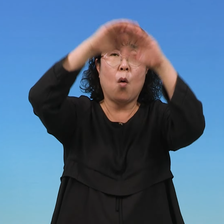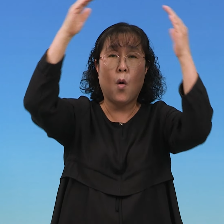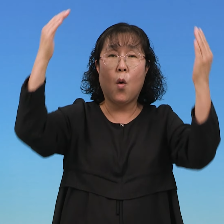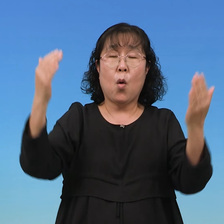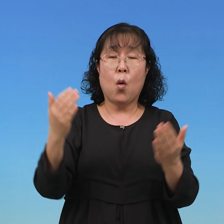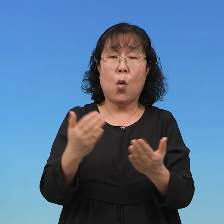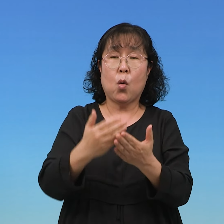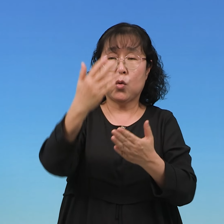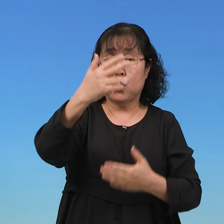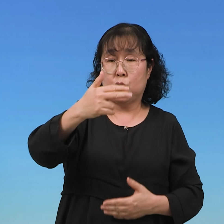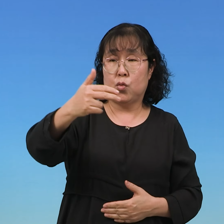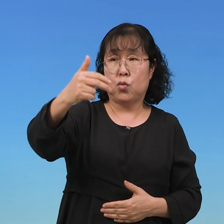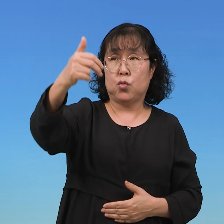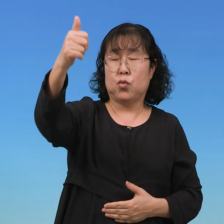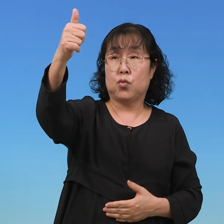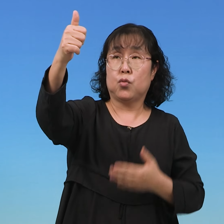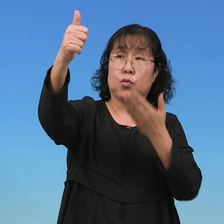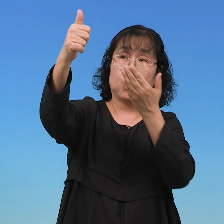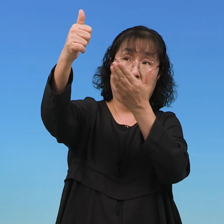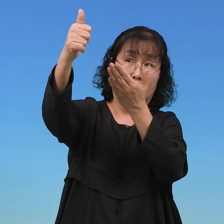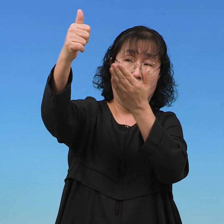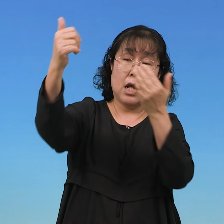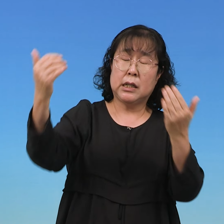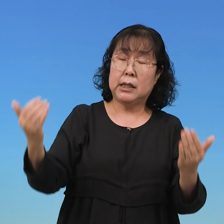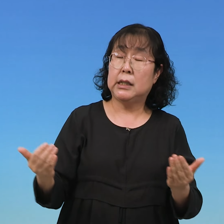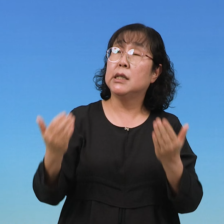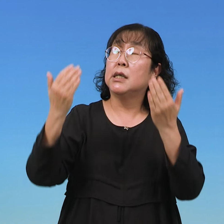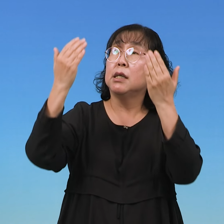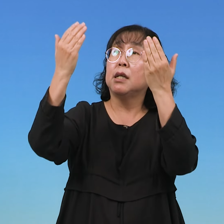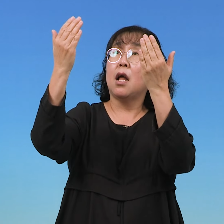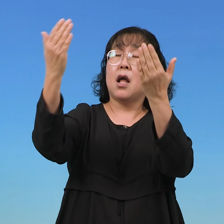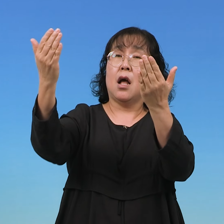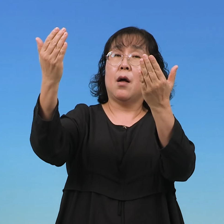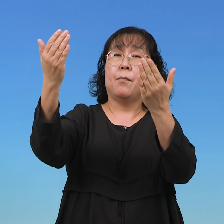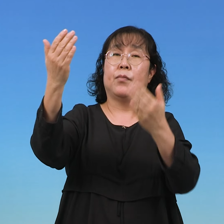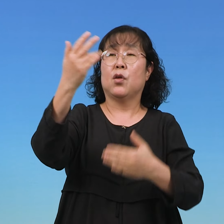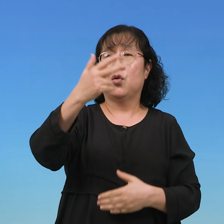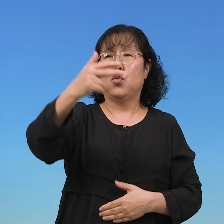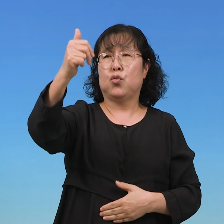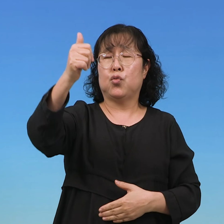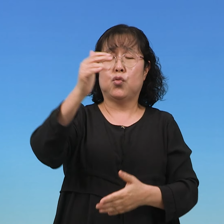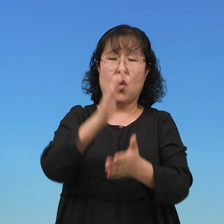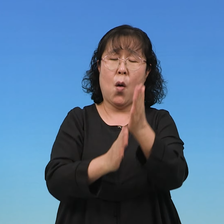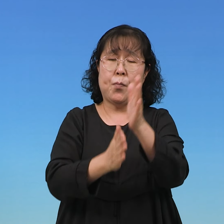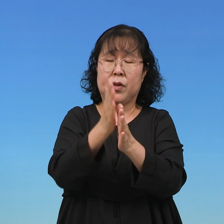주께 드리네. 주 없는 삶은 다 허무한 것.